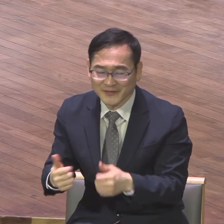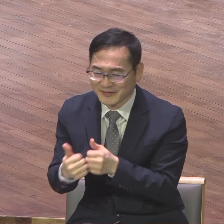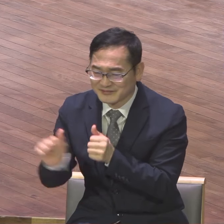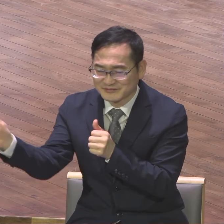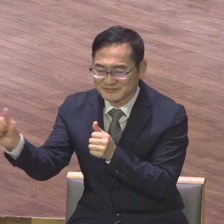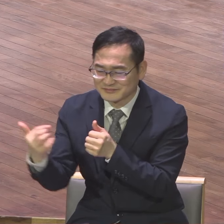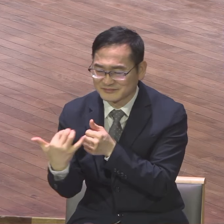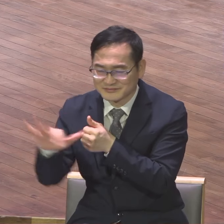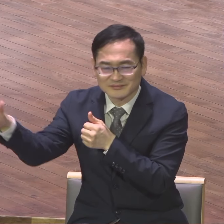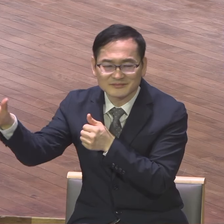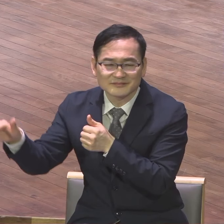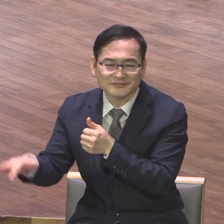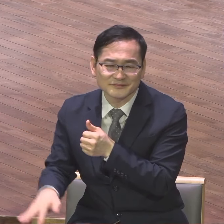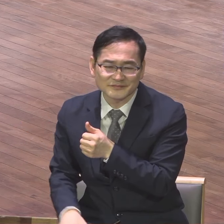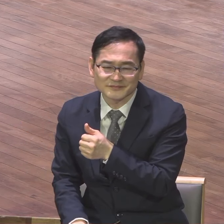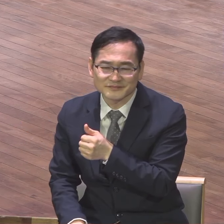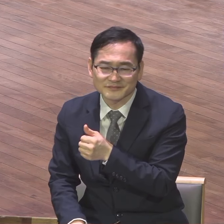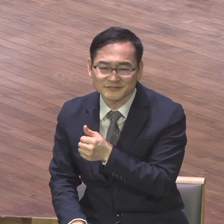냉해가지고 다 떠나가.